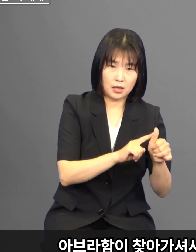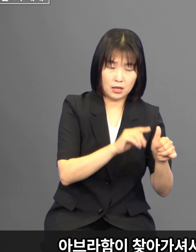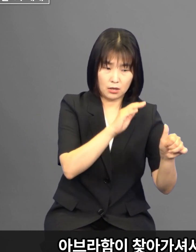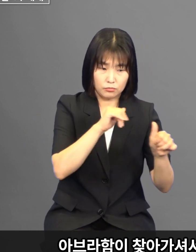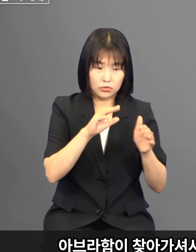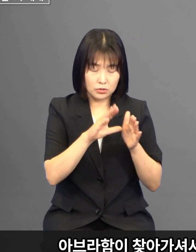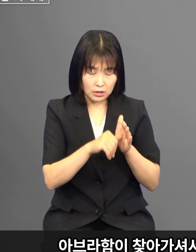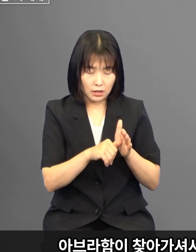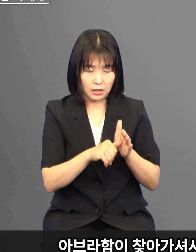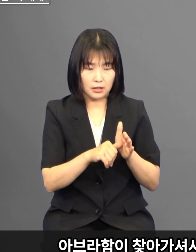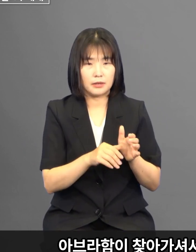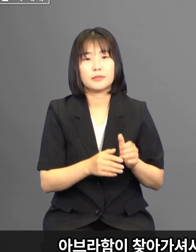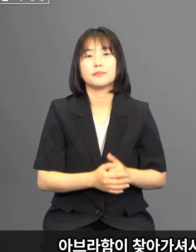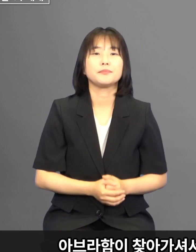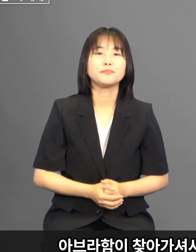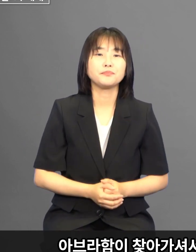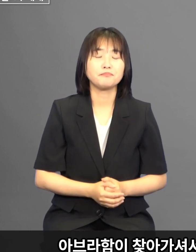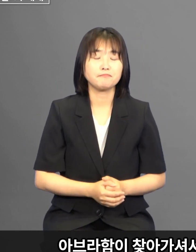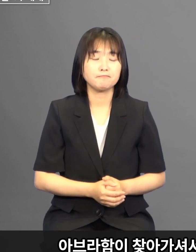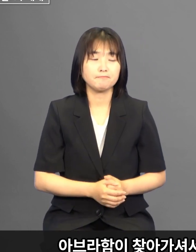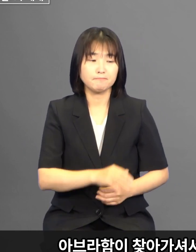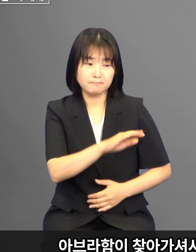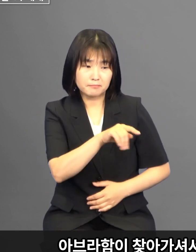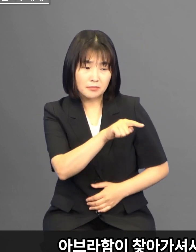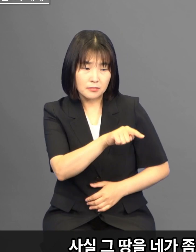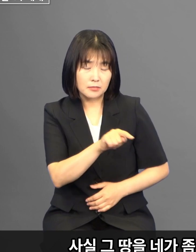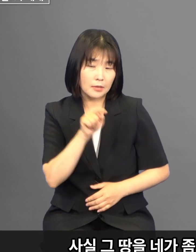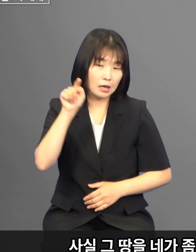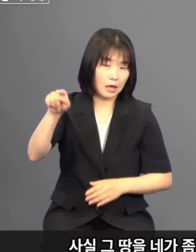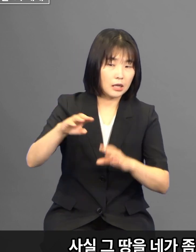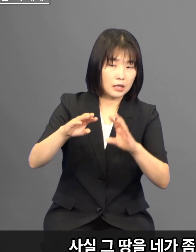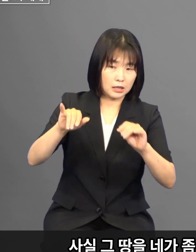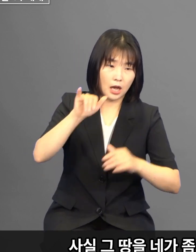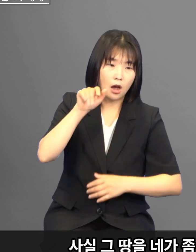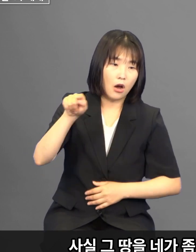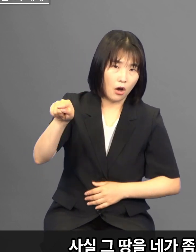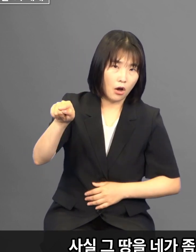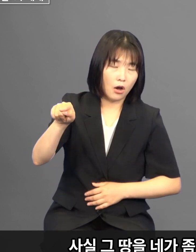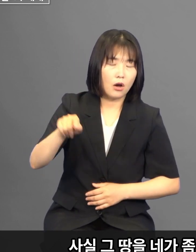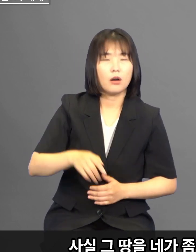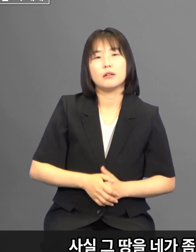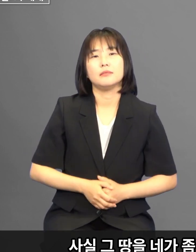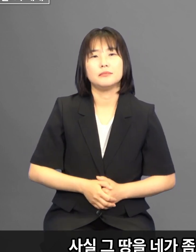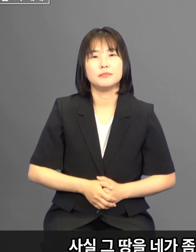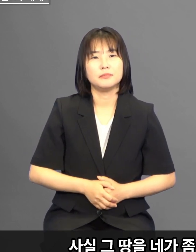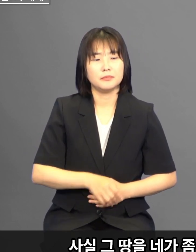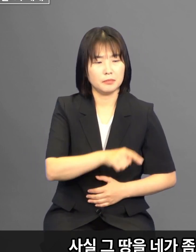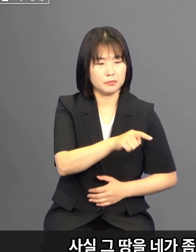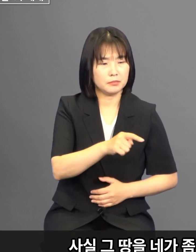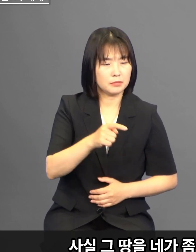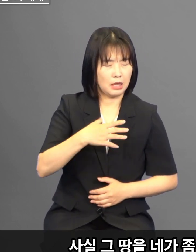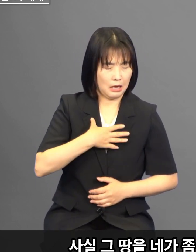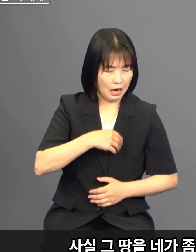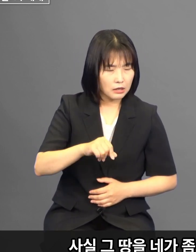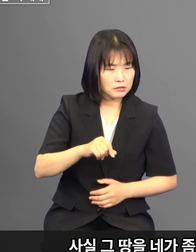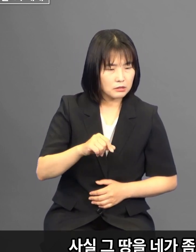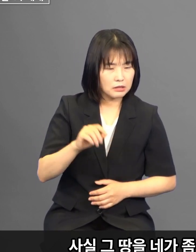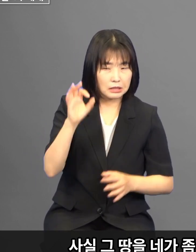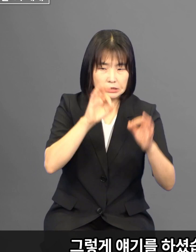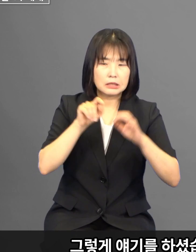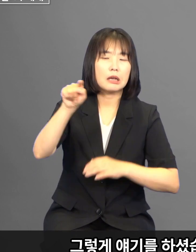아브라함아, 너가 가야 할 땅이 있는데 사실 그 땅을 너가 좀 알아서 잘 찾아가지고 잘 준비해